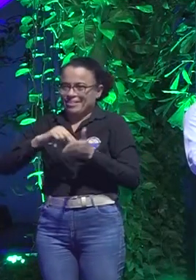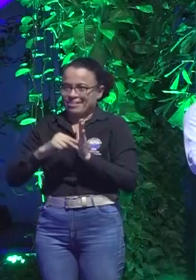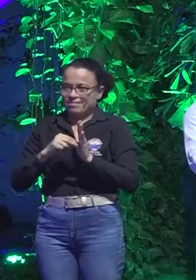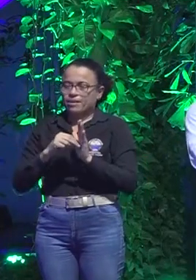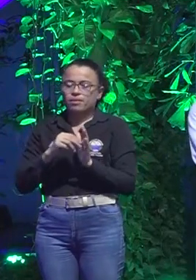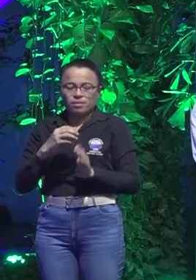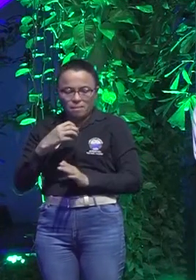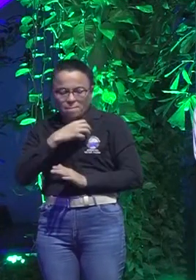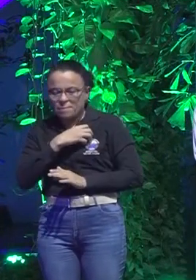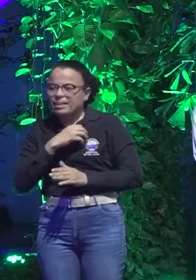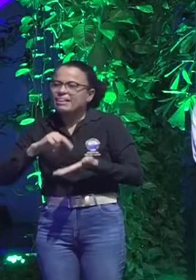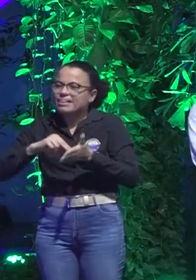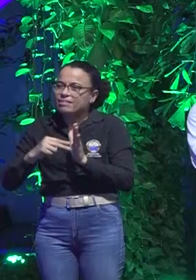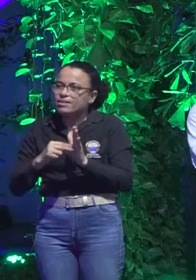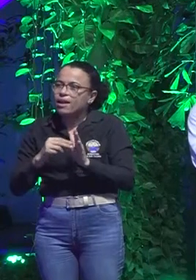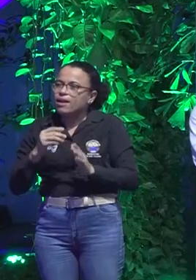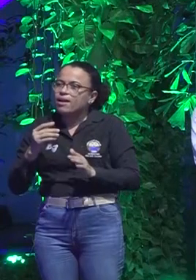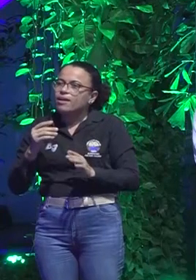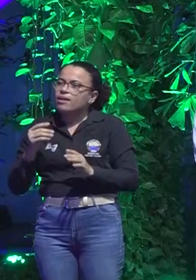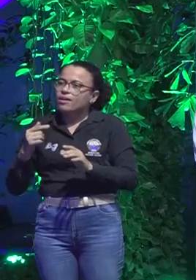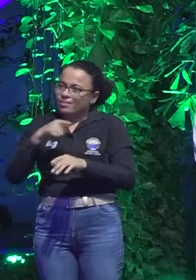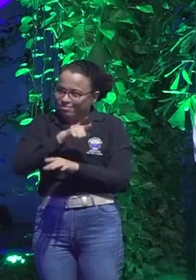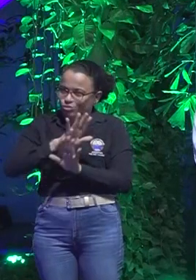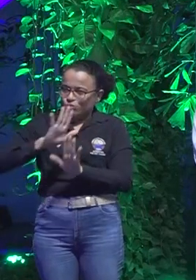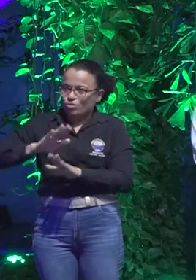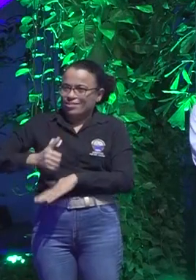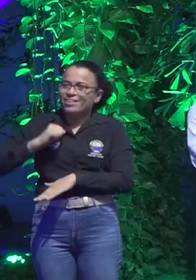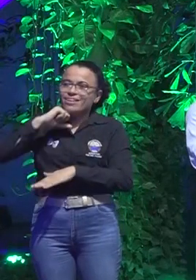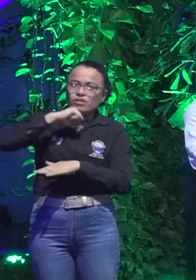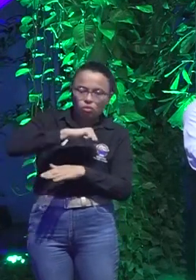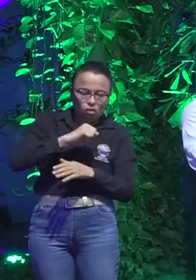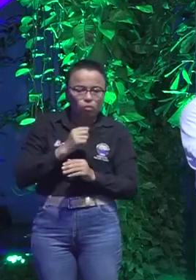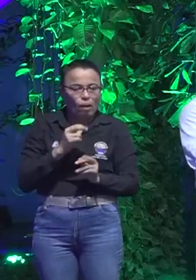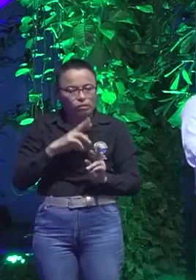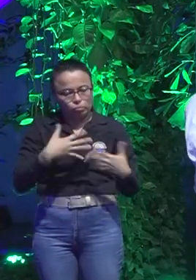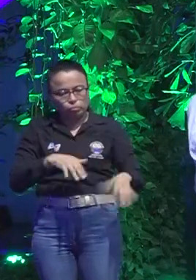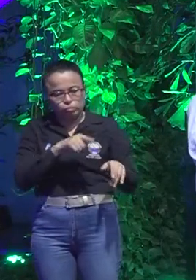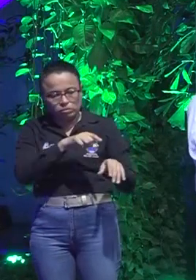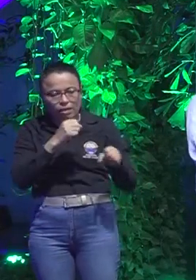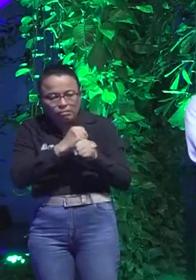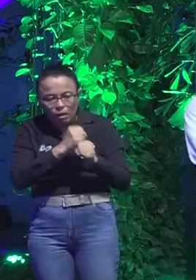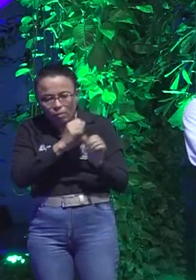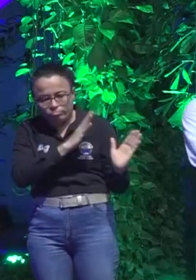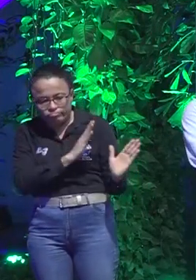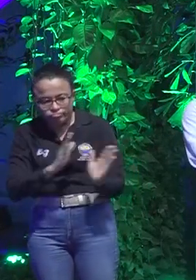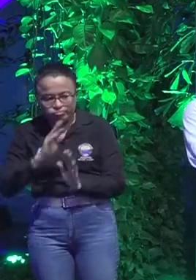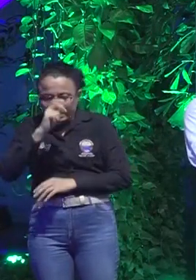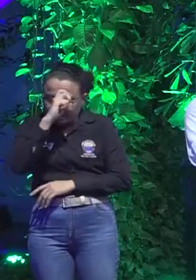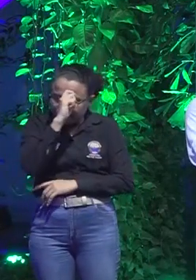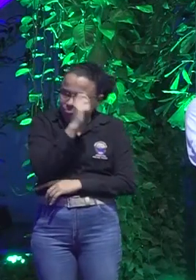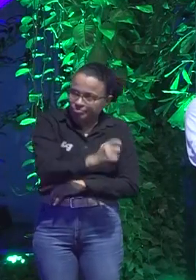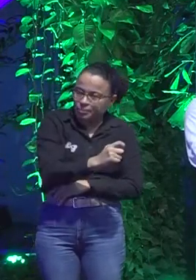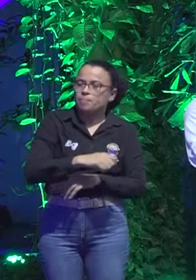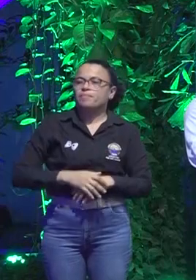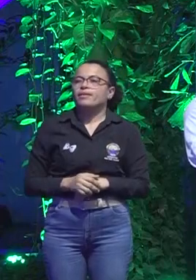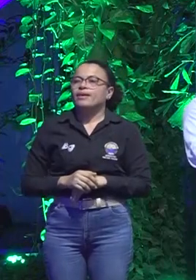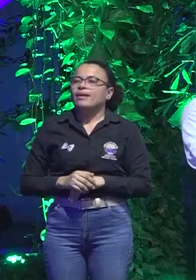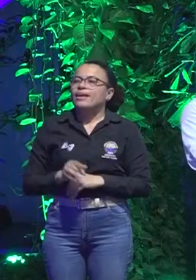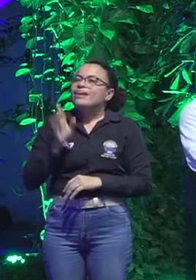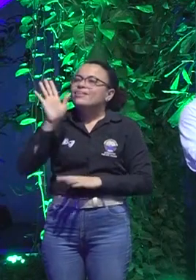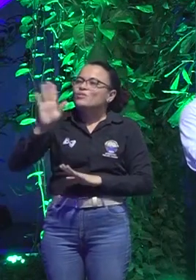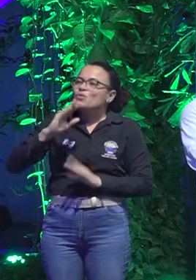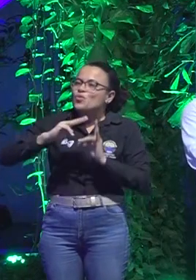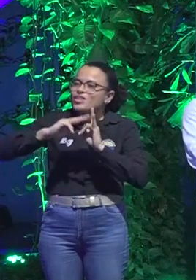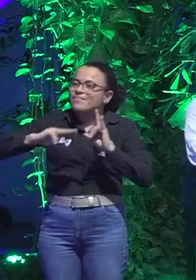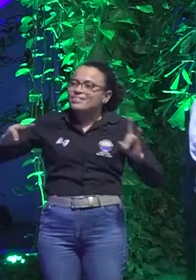de la Universidad del Magdalena, por quien oro todos los días, porque a mí nunca nadie me había reconocido nada. y cuando hicimos el bingo en la Universidad del Magdalena